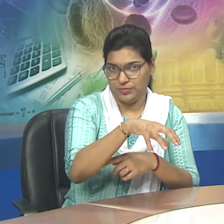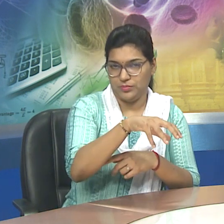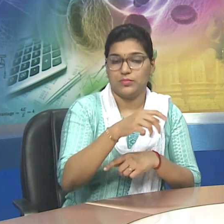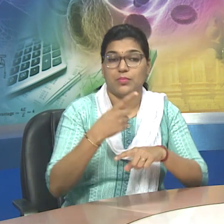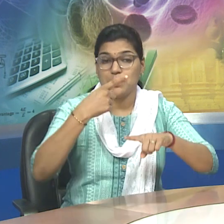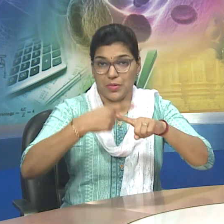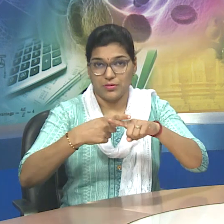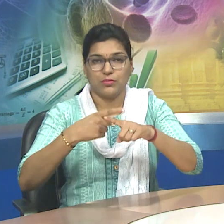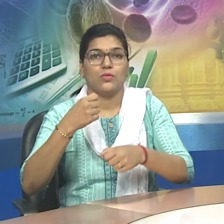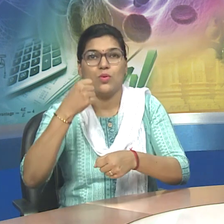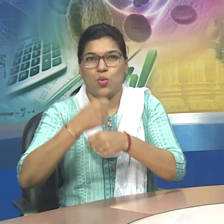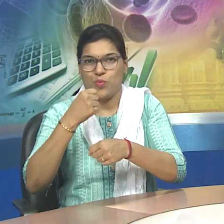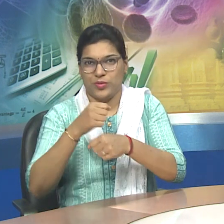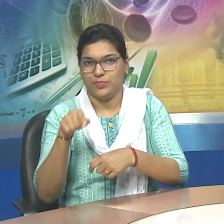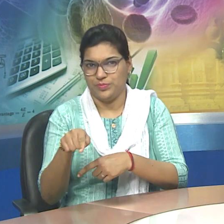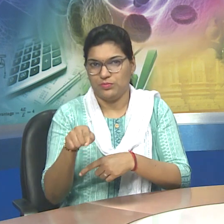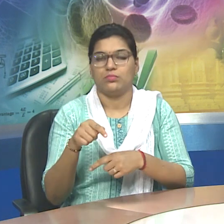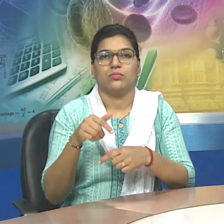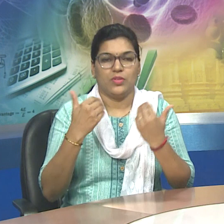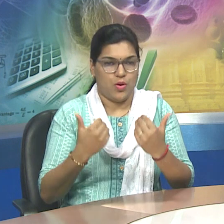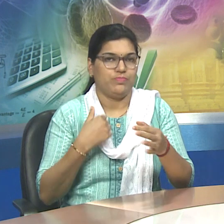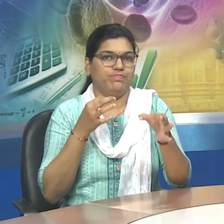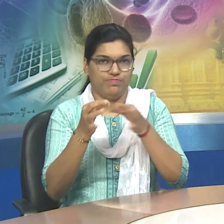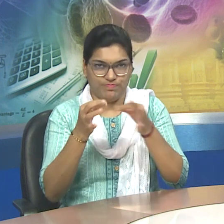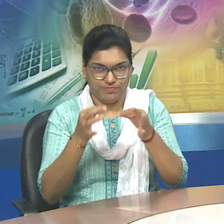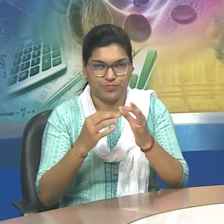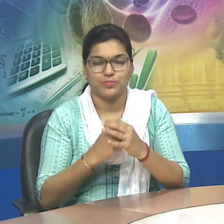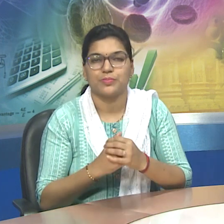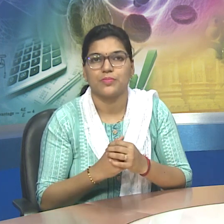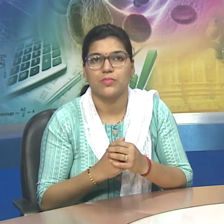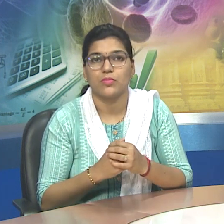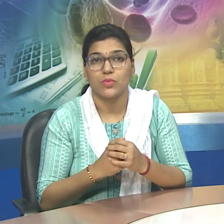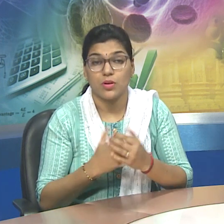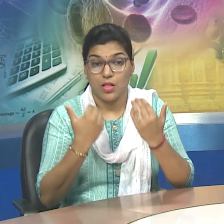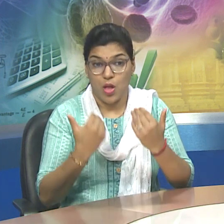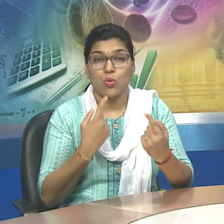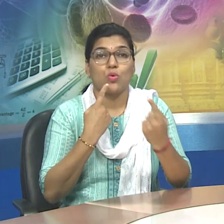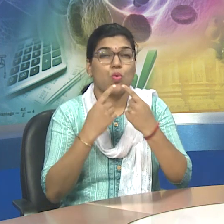अब हम राज्य और सरकार के बारे में समझेंगे।